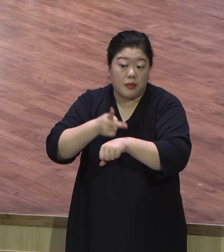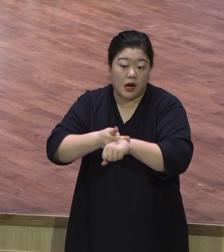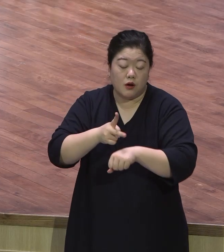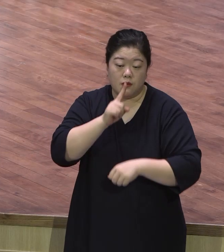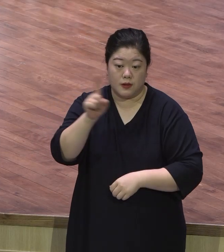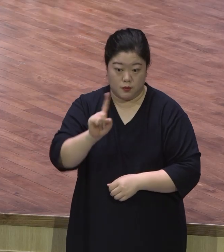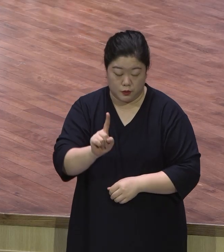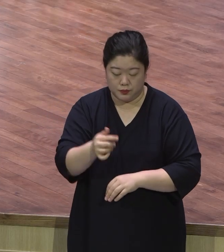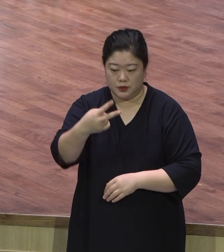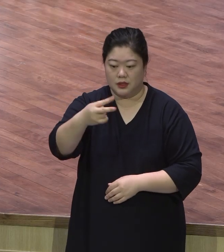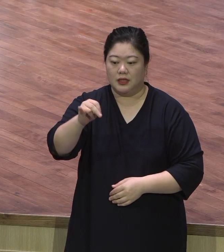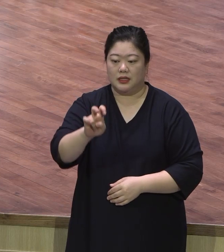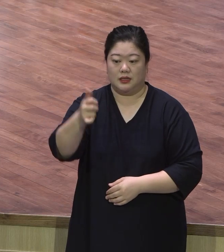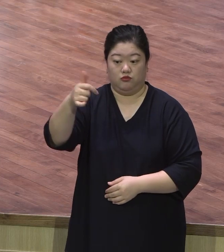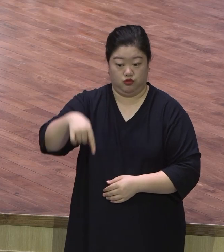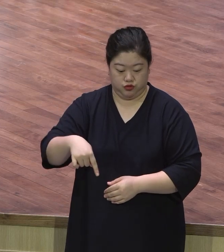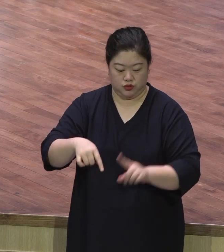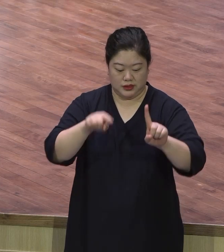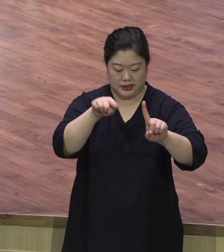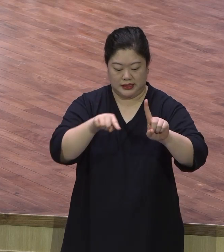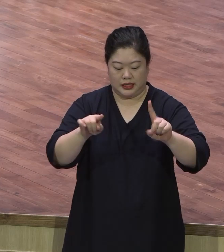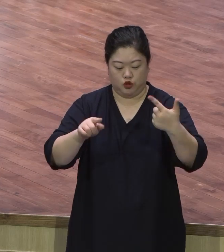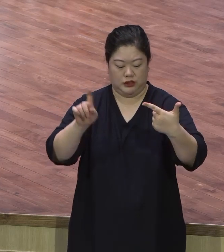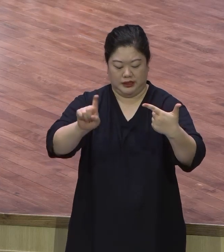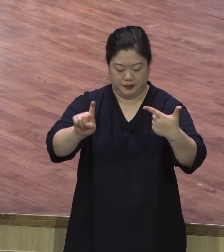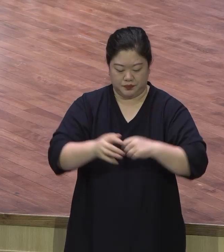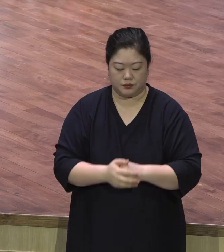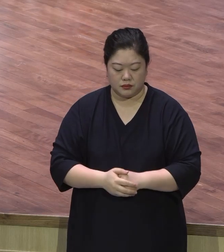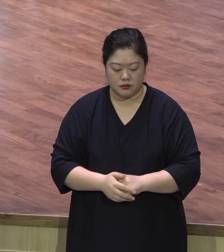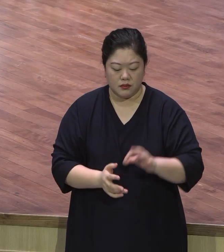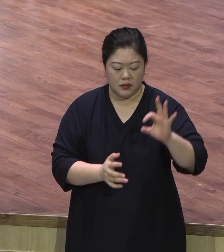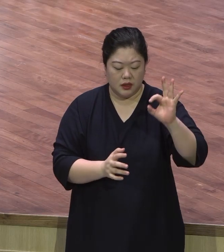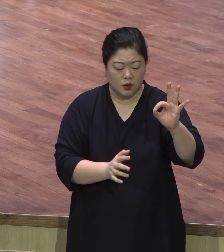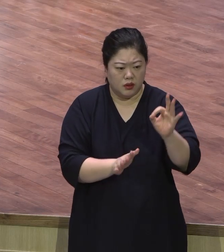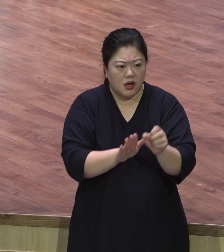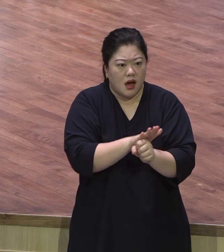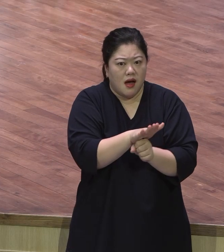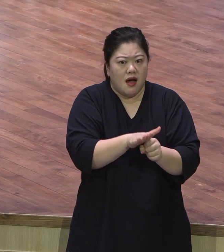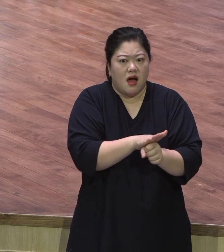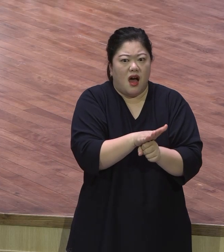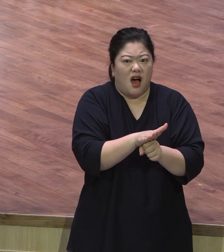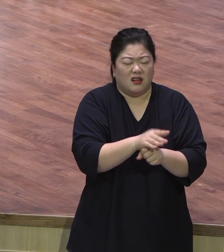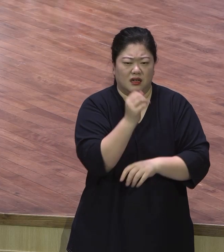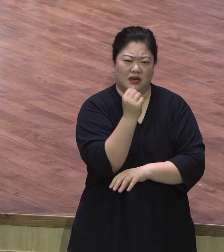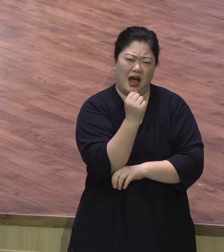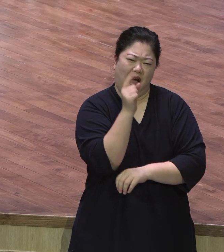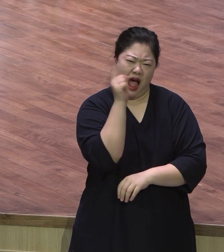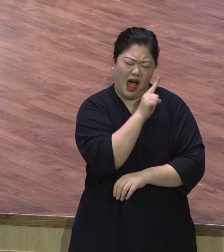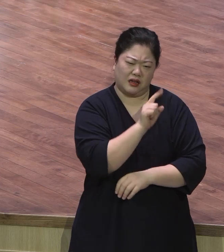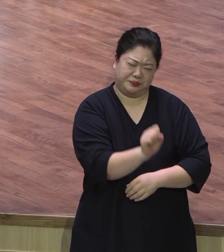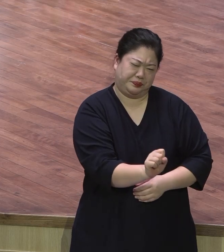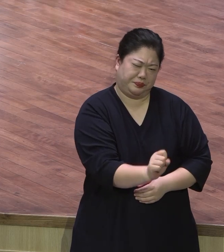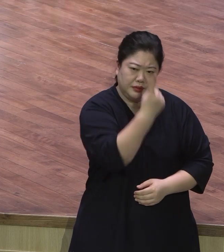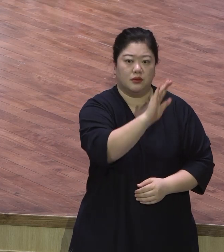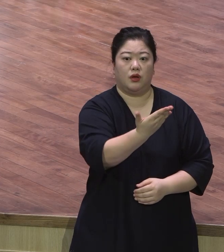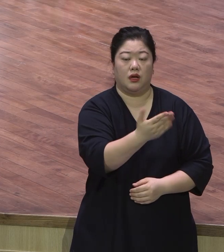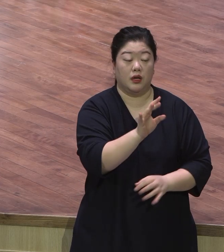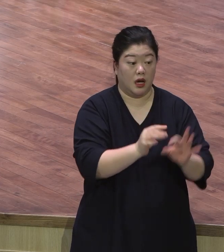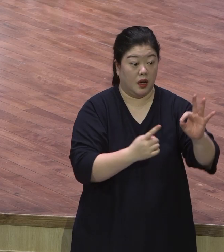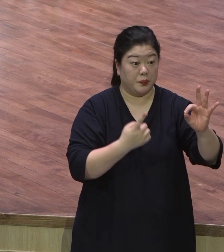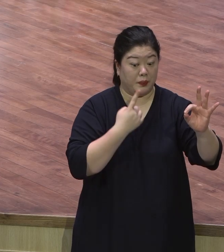6장 10절에 이 사실이 바뀝니다 돈을 사랑하미 일만 악의 뿌리가 되나니 이것을 탐내는 자들은